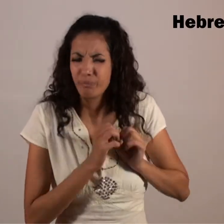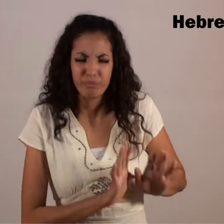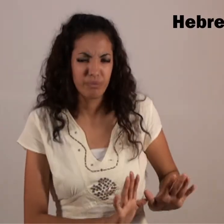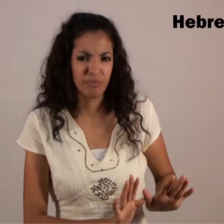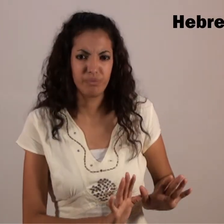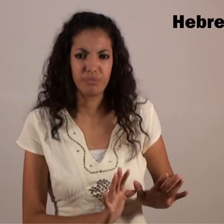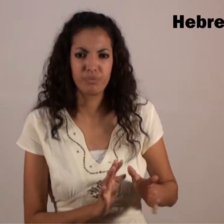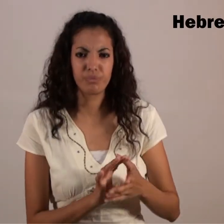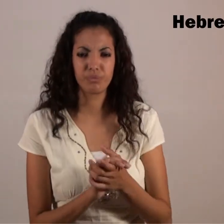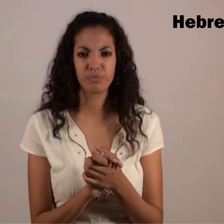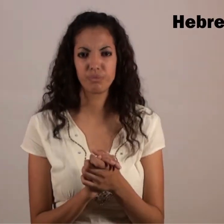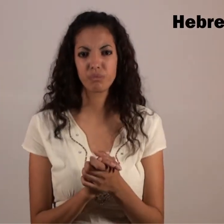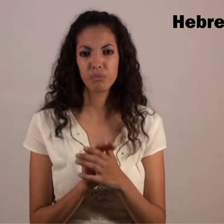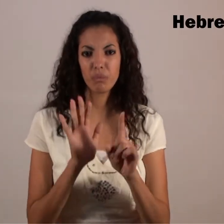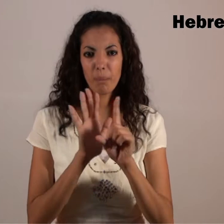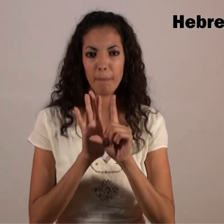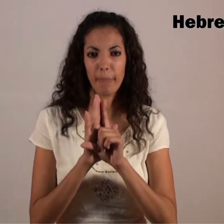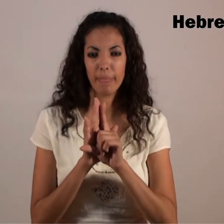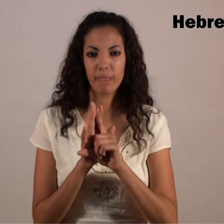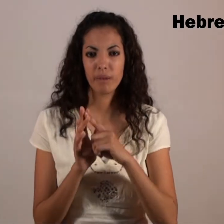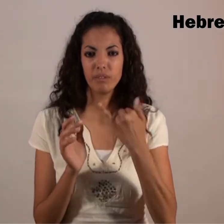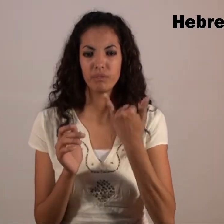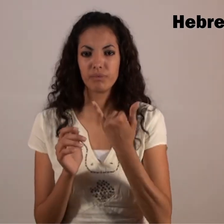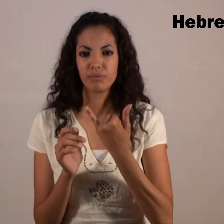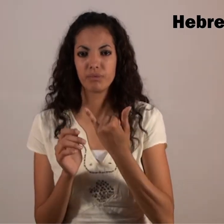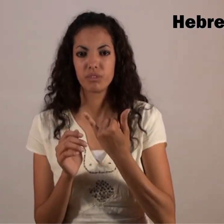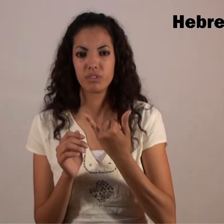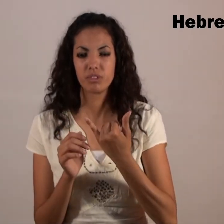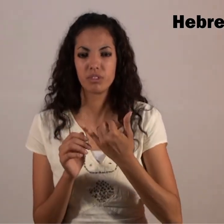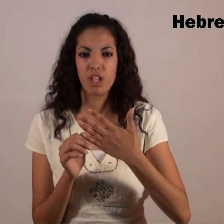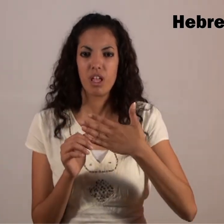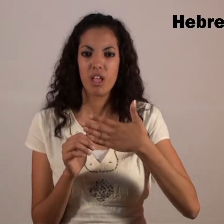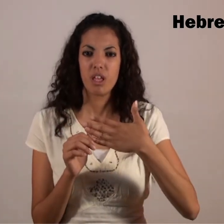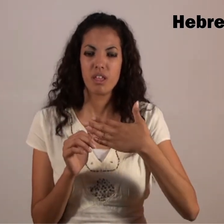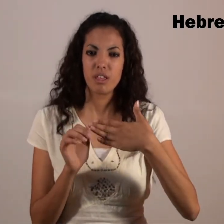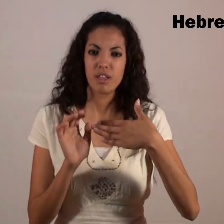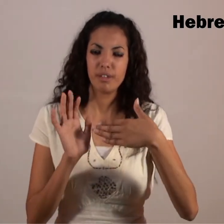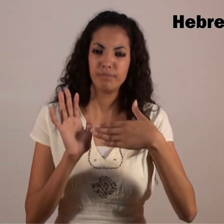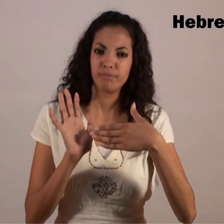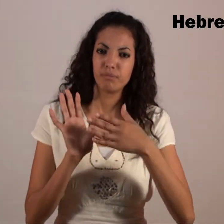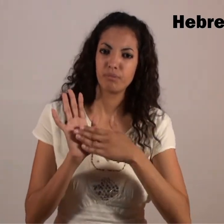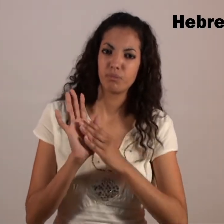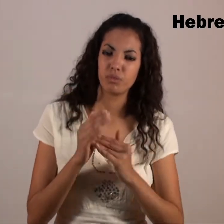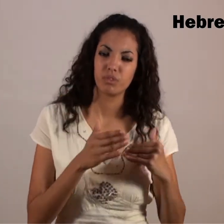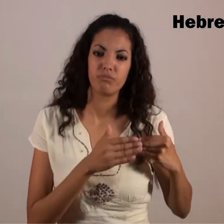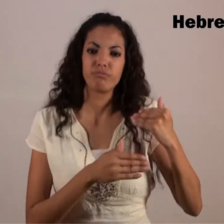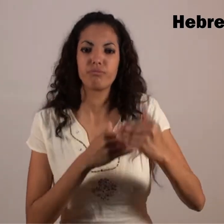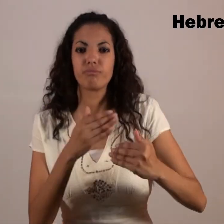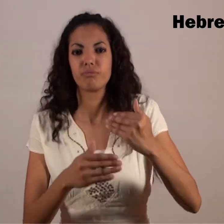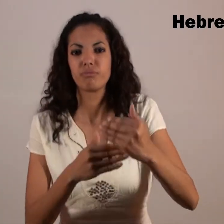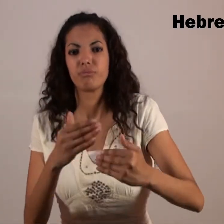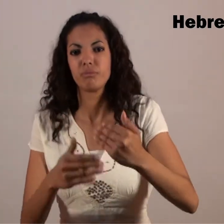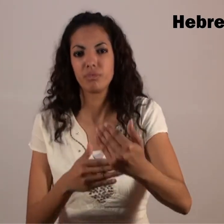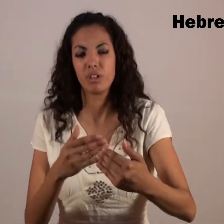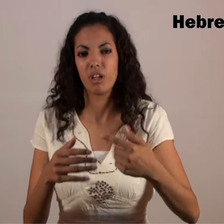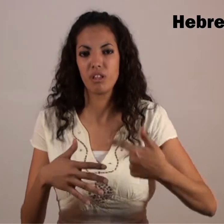Porque la ley, teniendo la sombra de los bienes venideros, no la imagen misma de las cosas, nunca puede, por los